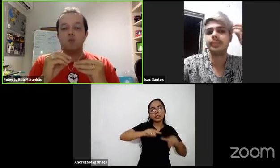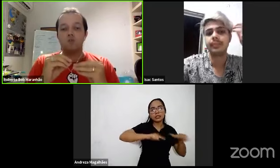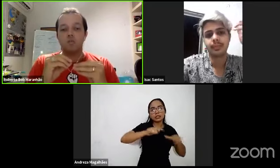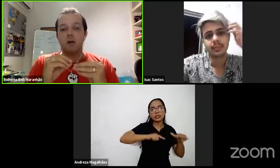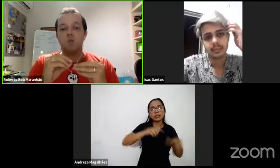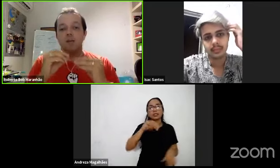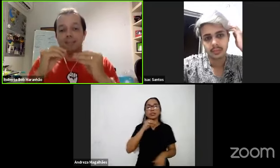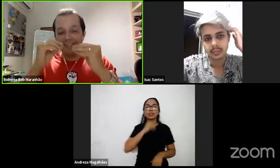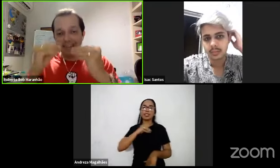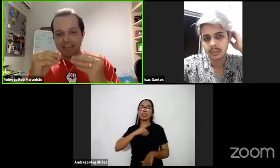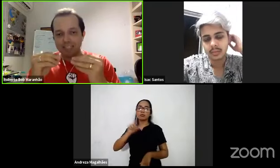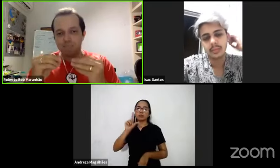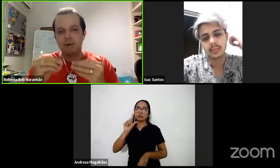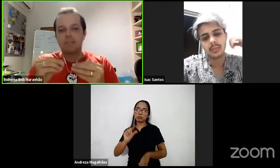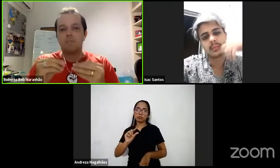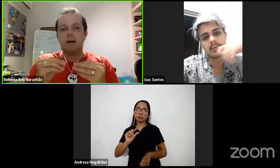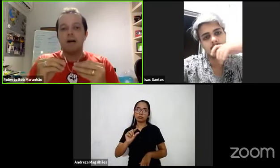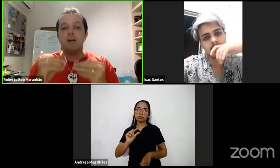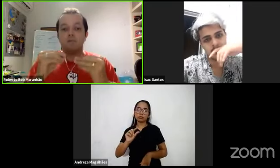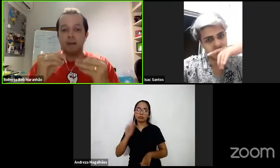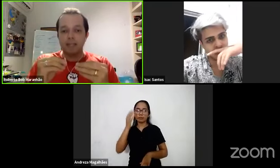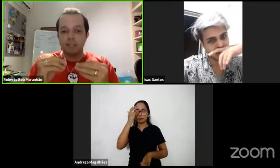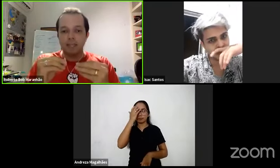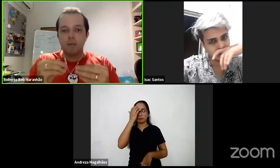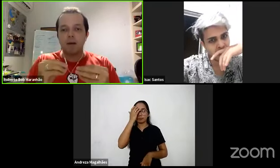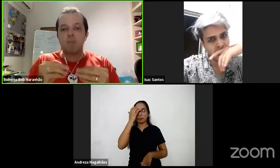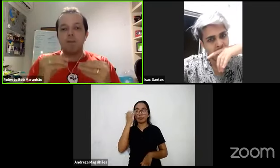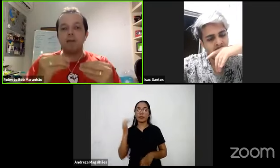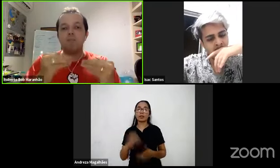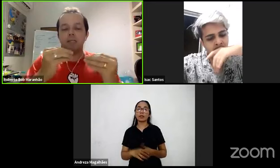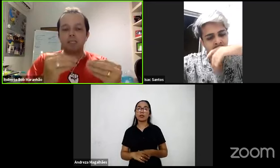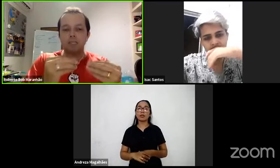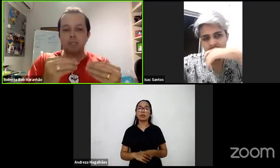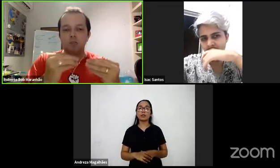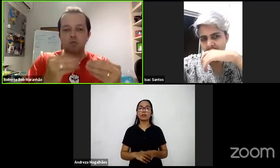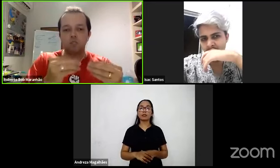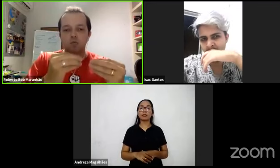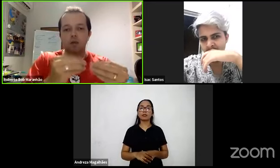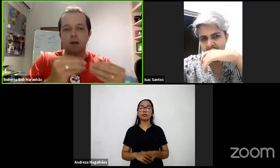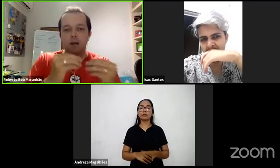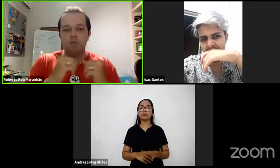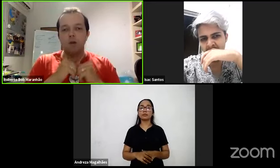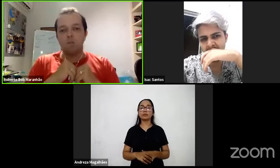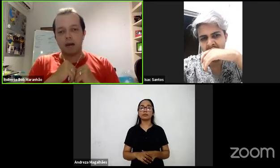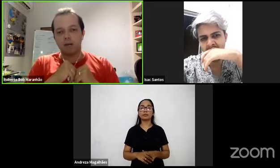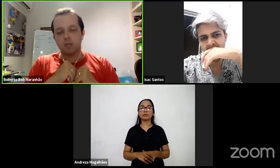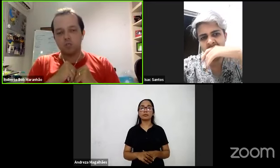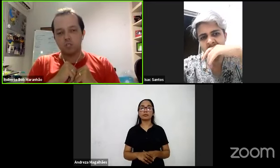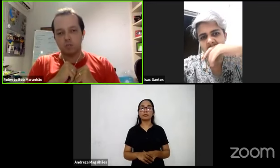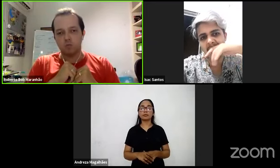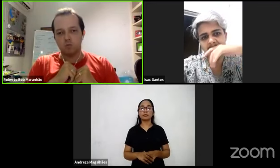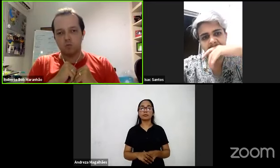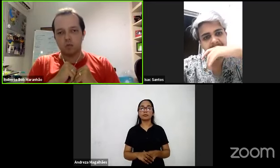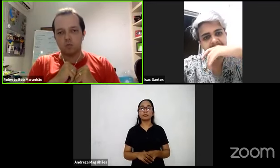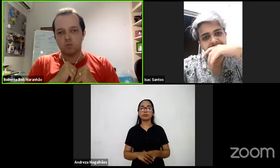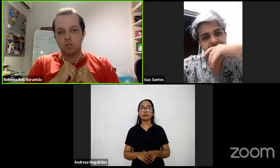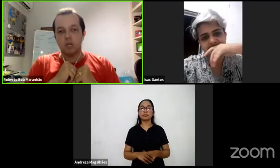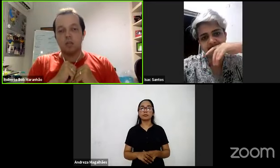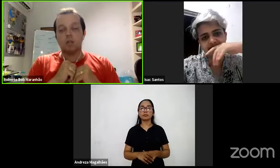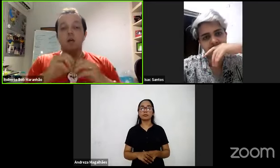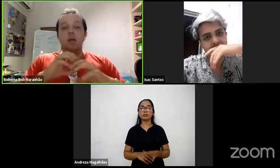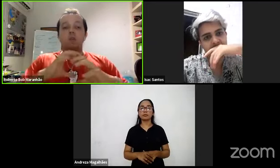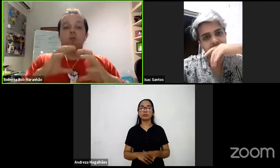um profissional nesse patamar vai ter para permanecer no seu trabalho para o Sistema Único de